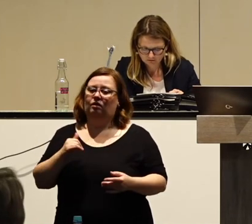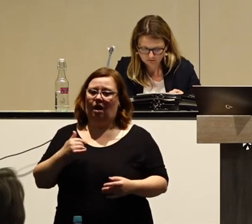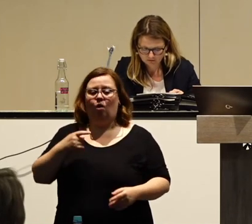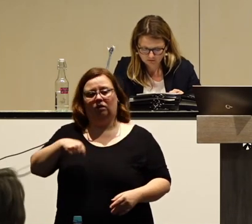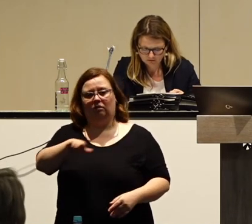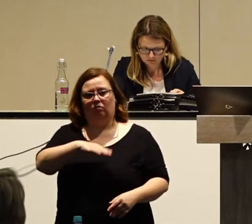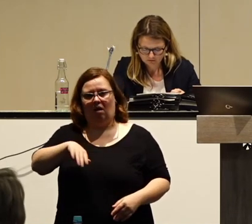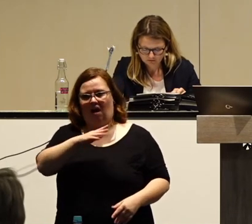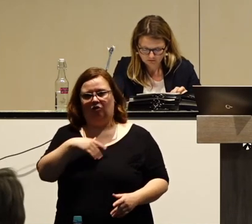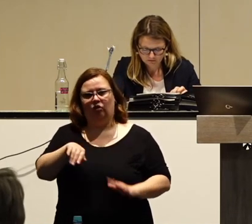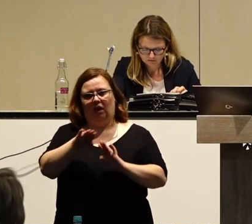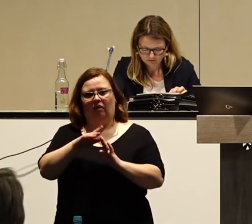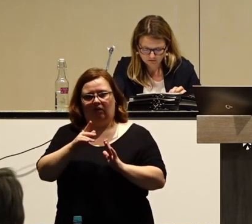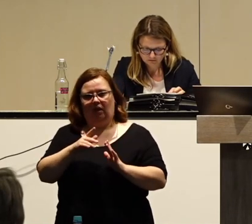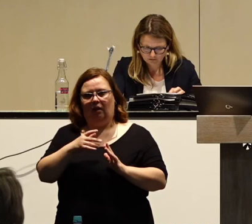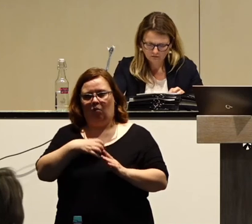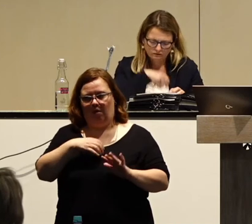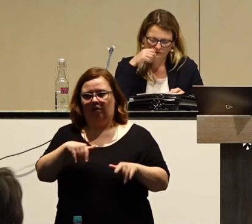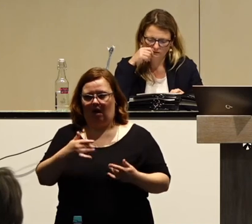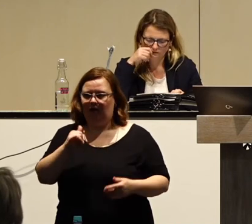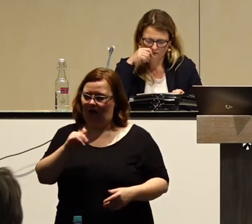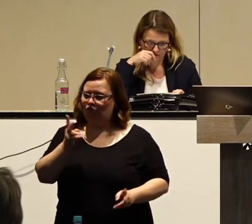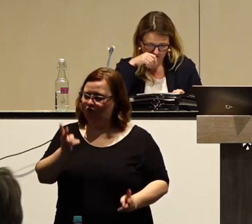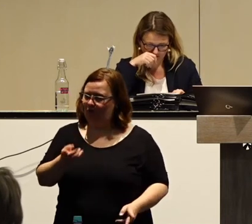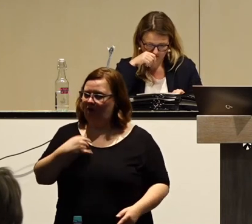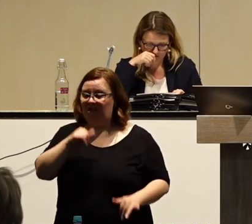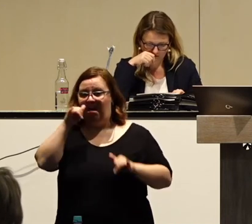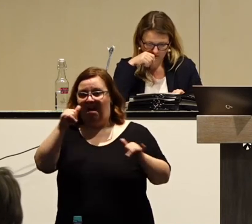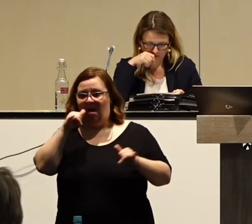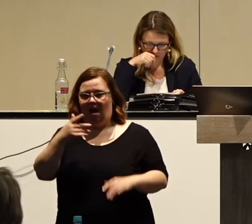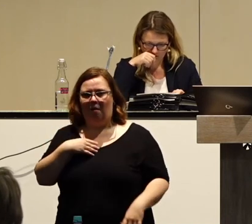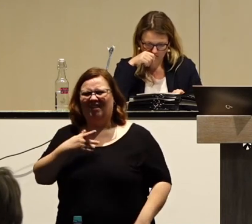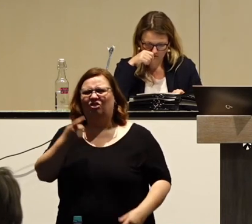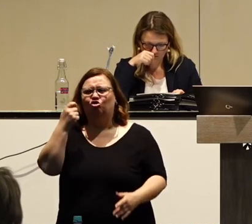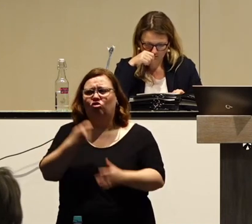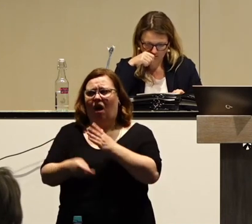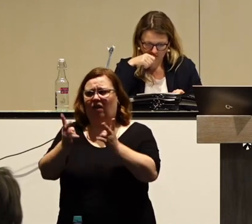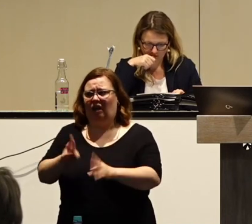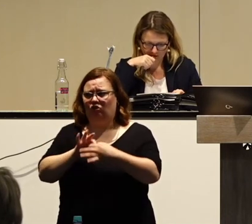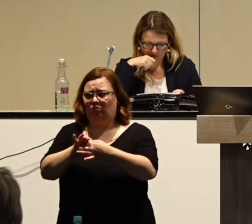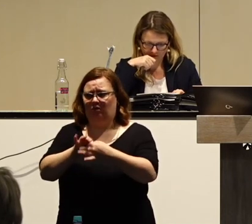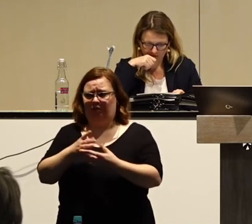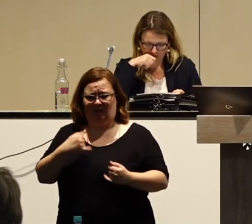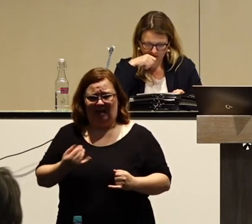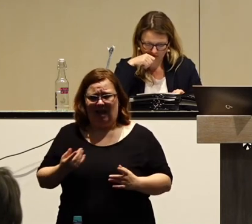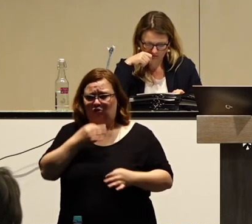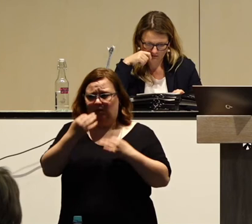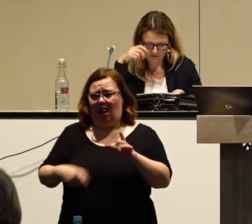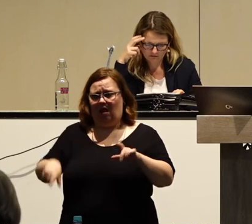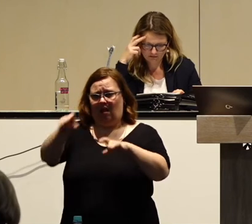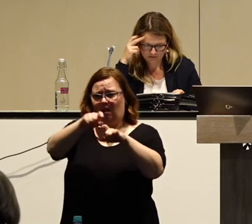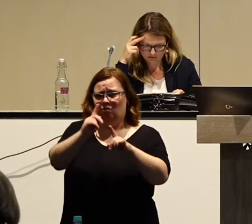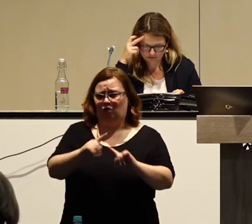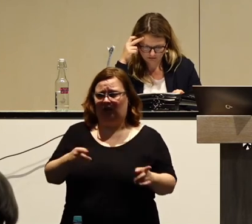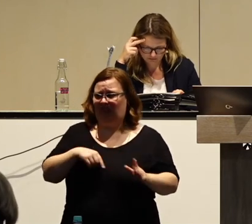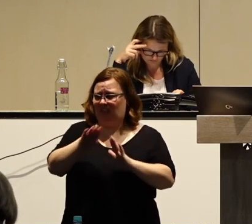diesem Bereich gibt es regelmäßig Probleme und ja, dann ist das Geschrei groß, aber das sind dann strafrechtliche Sachen, das müssen wir jetzt nicht extra reinschreiben,